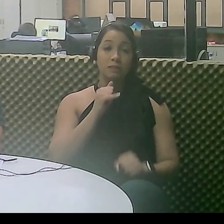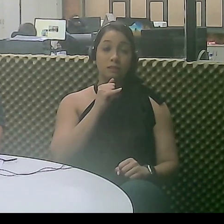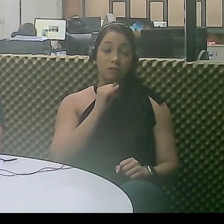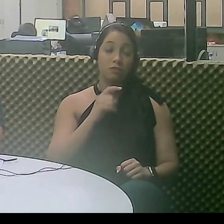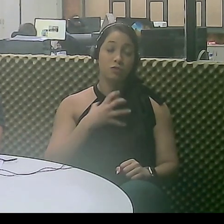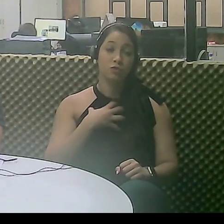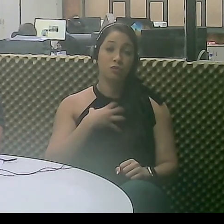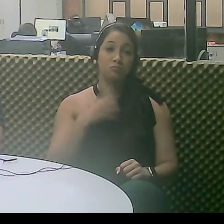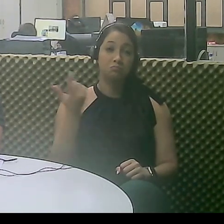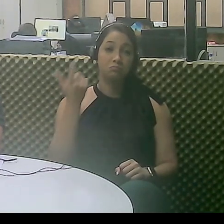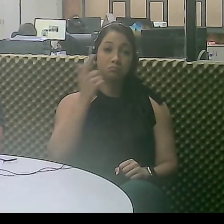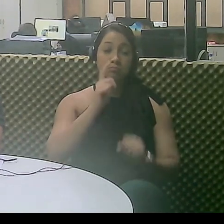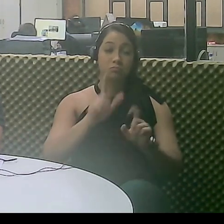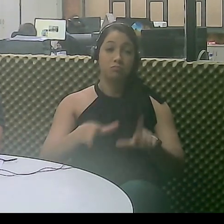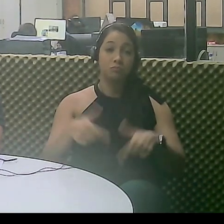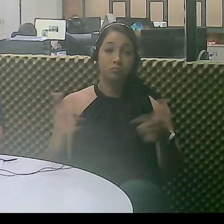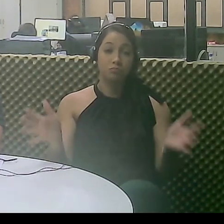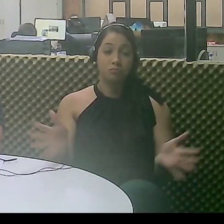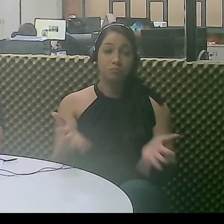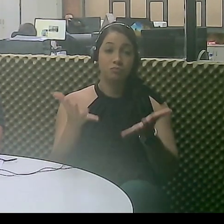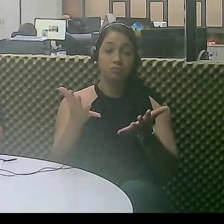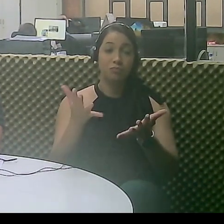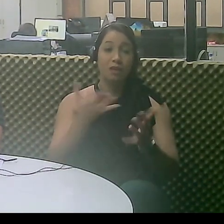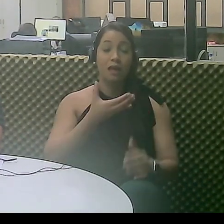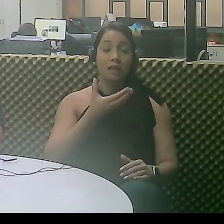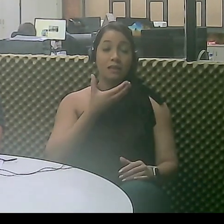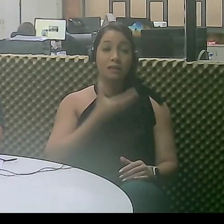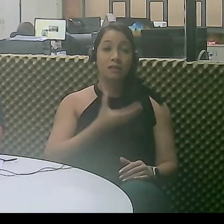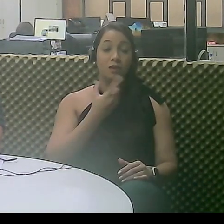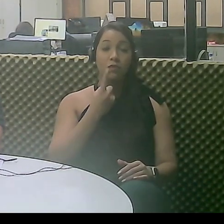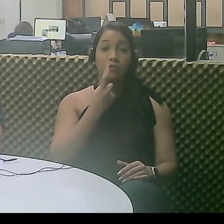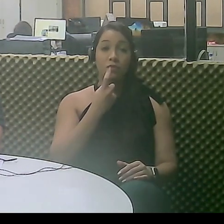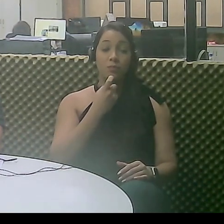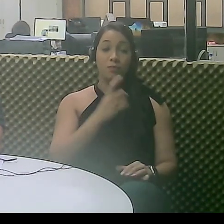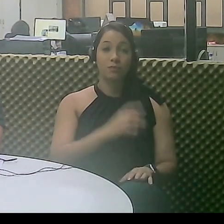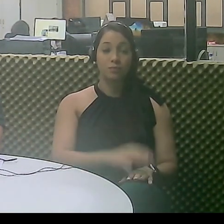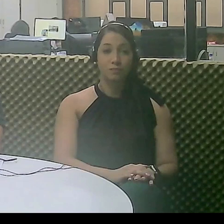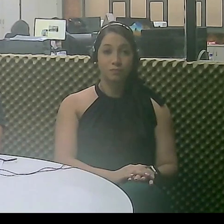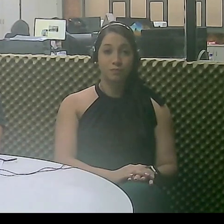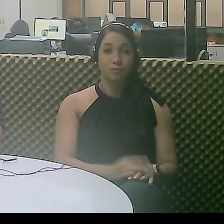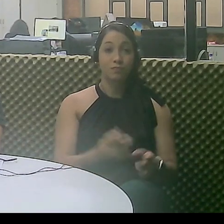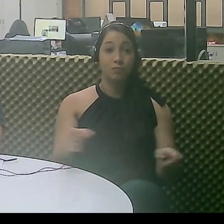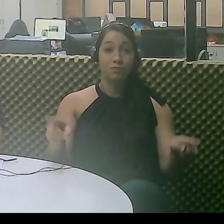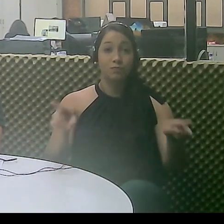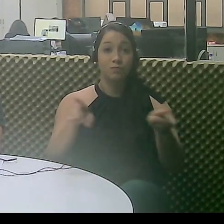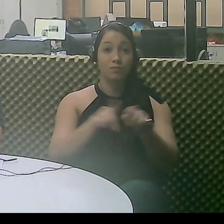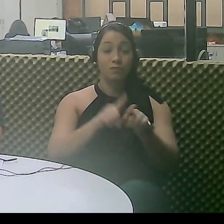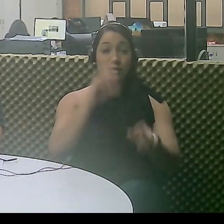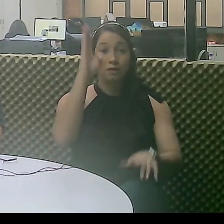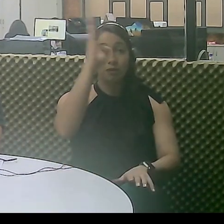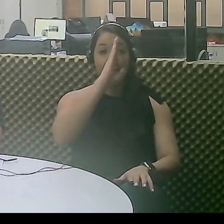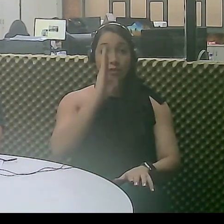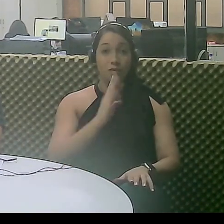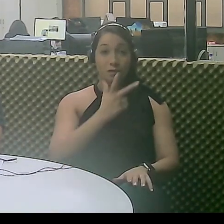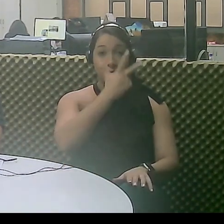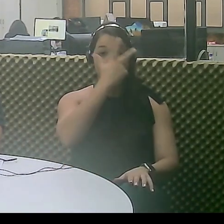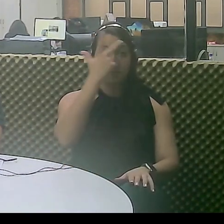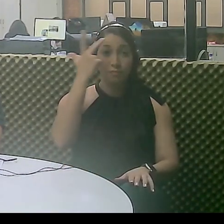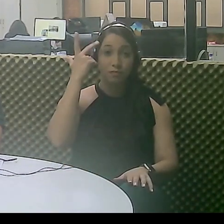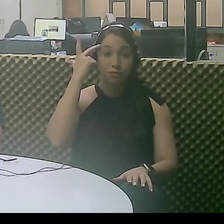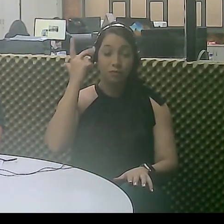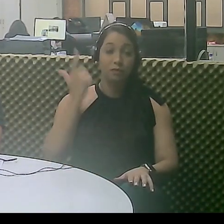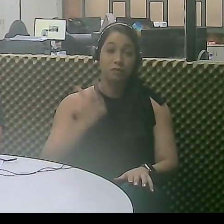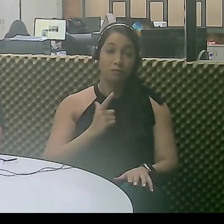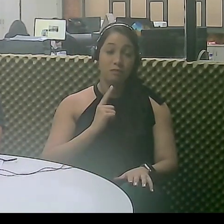de mobilização da campanha nacional Dezembro Vermelho. Em parceria com a Rede Nacional de Pessoas Vivendo